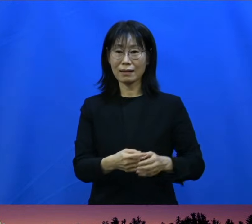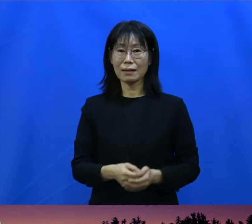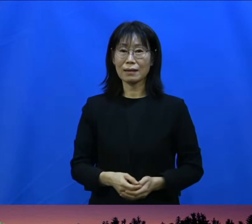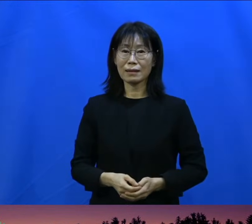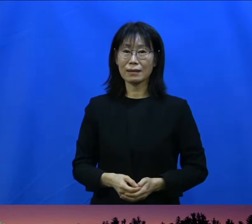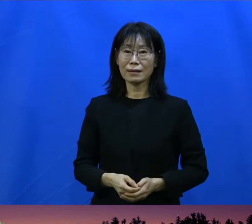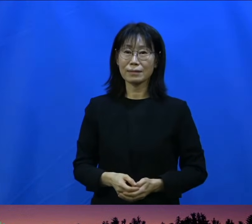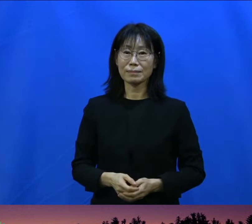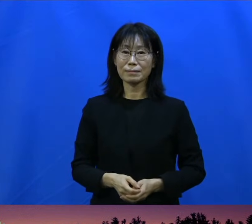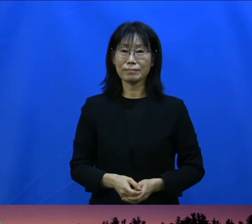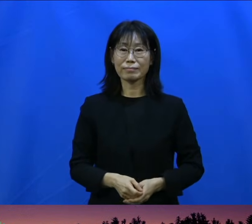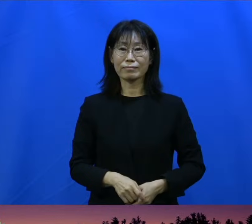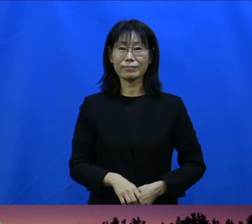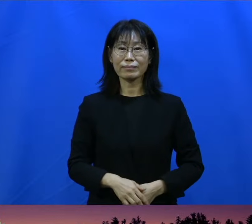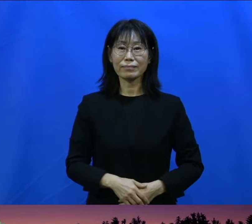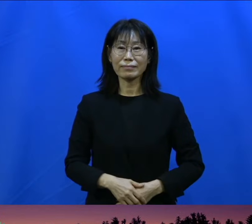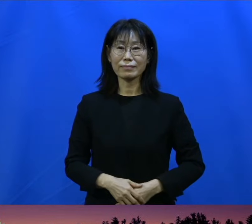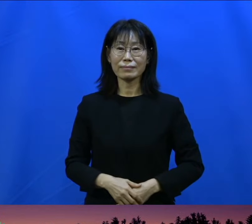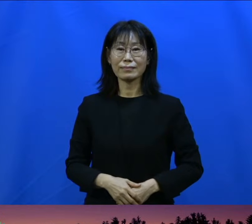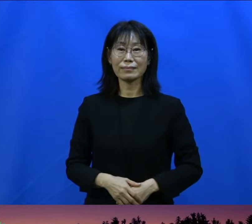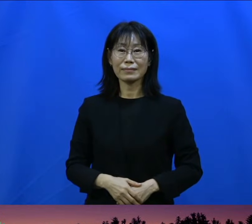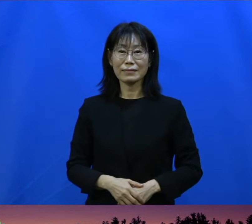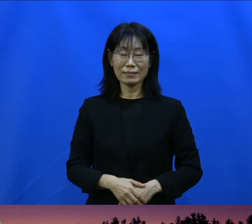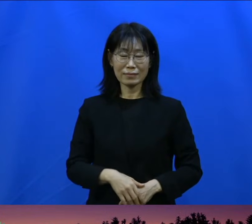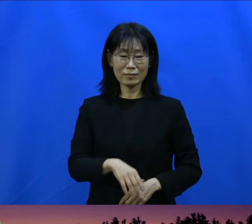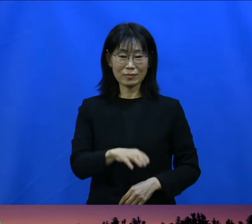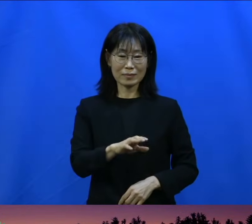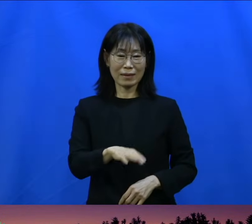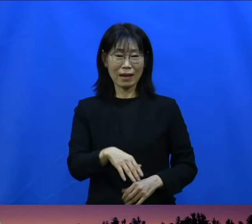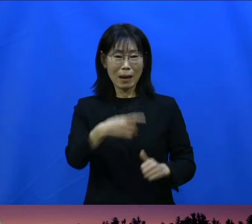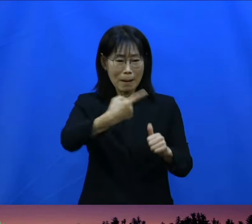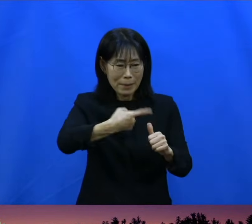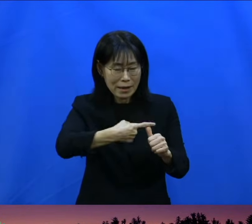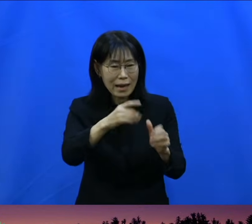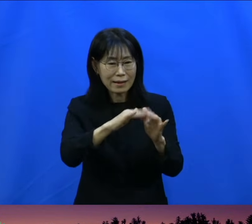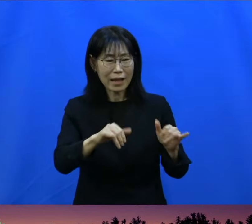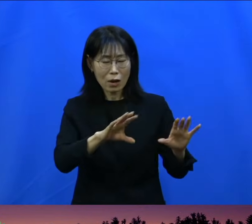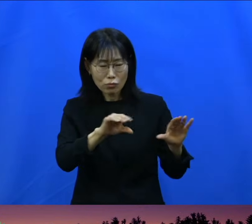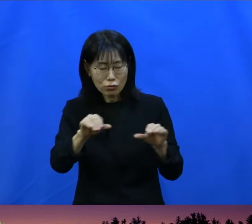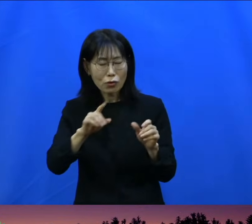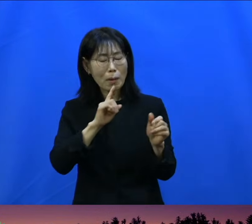형제님 잘 몰라서 하시는데 제가 좀 더 알려드릴게요. 뭐 이래야 돼요.